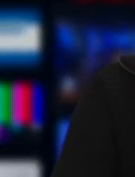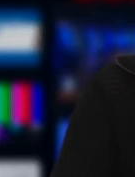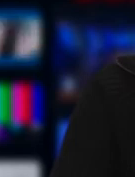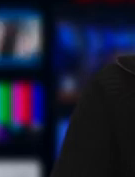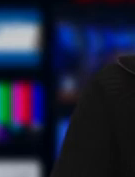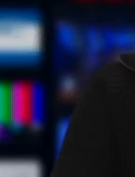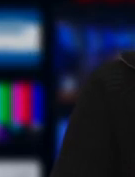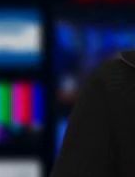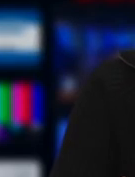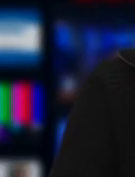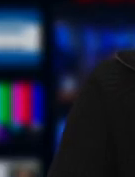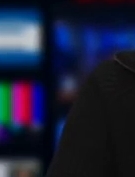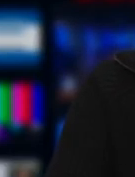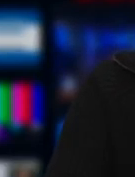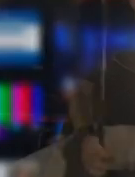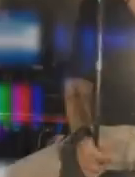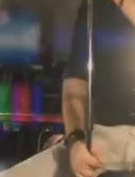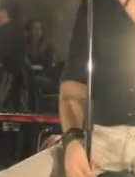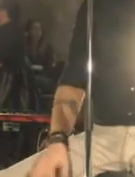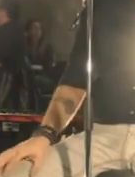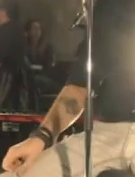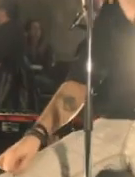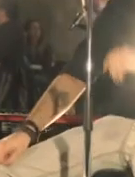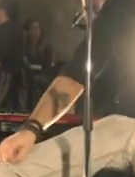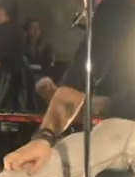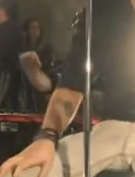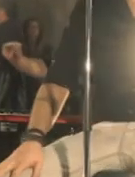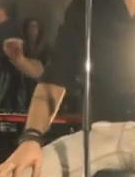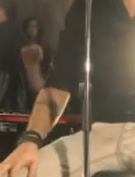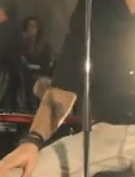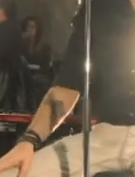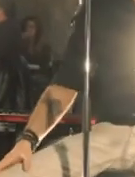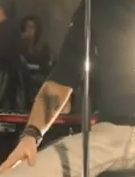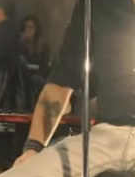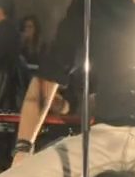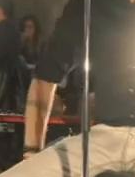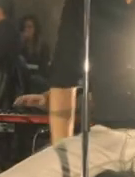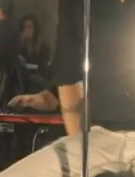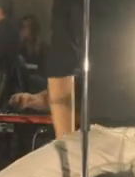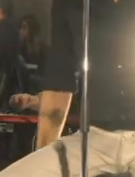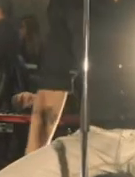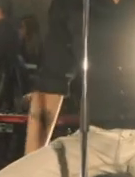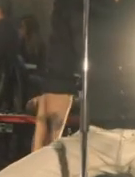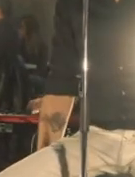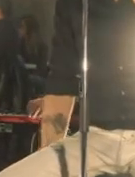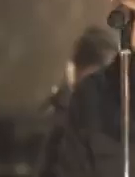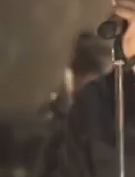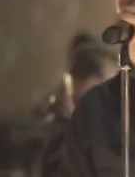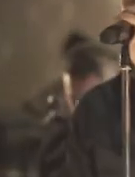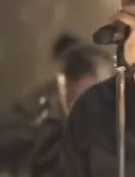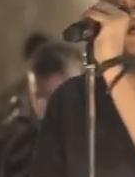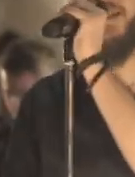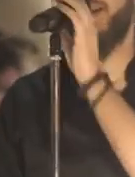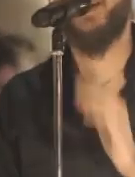manca il contatto con il pubblico ma effettivamente non si è mai fermata la musica bene francesco allora